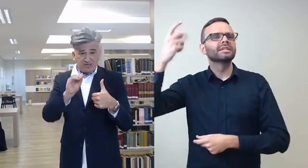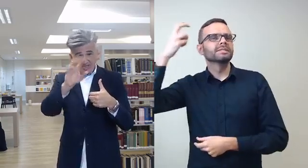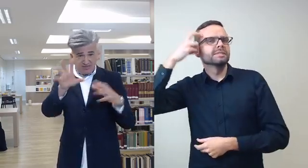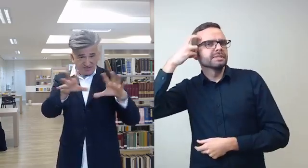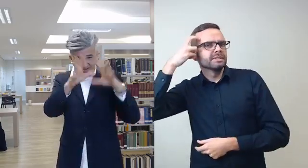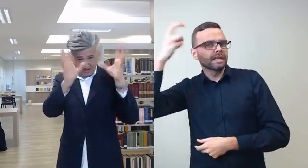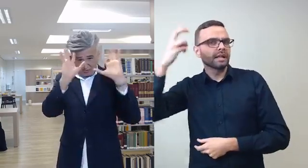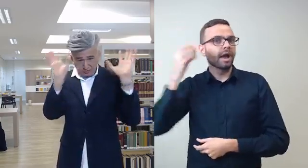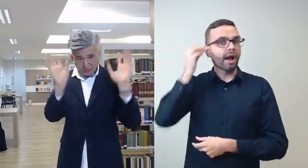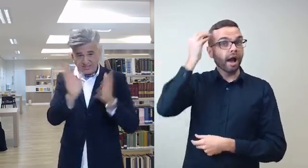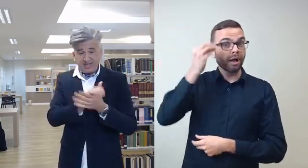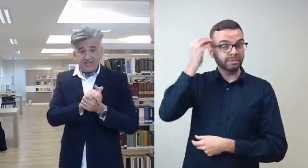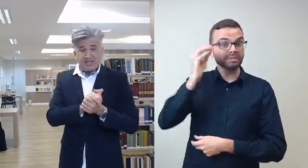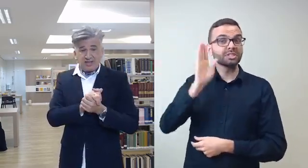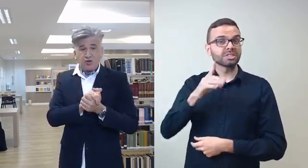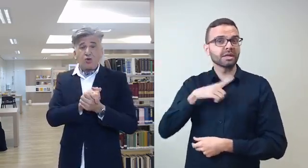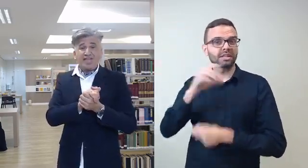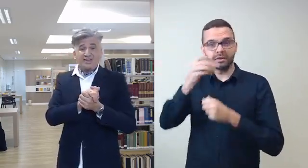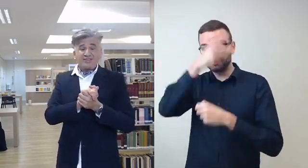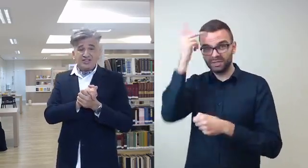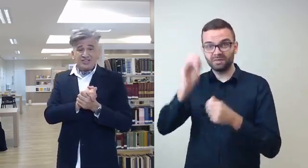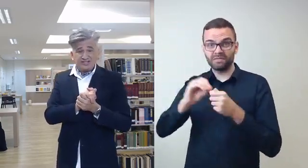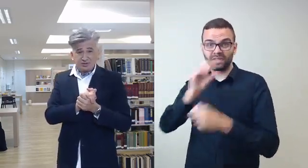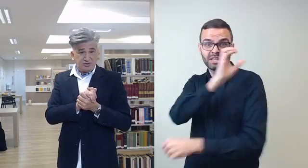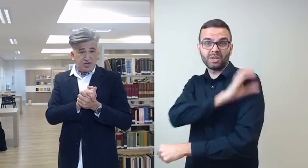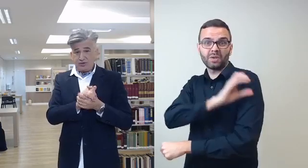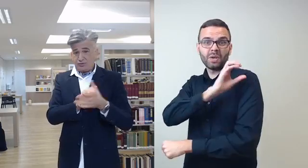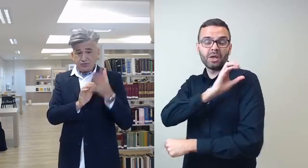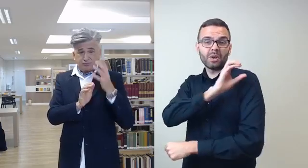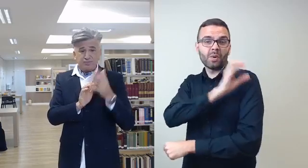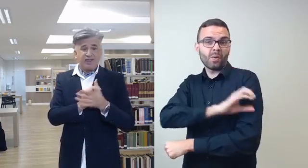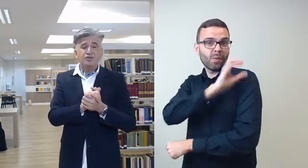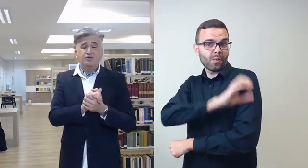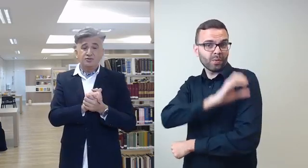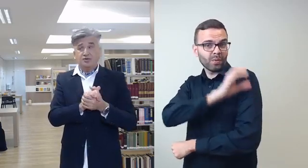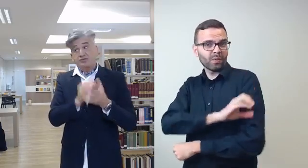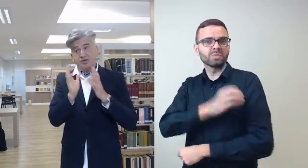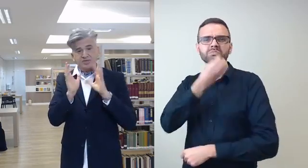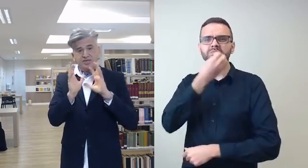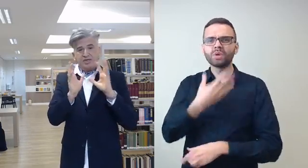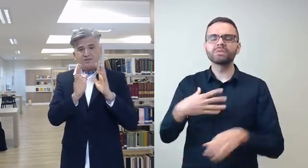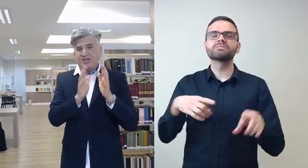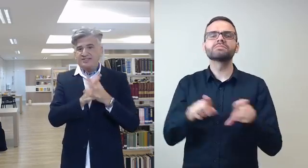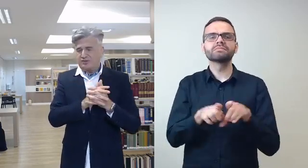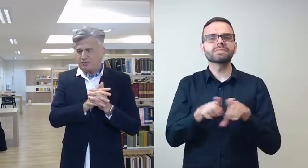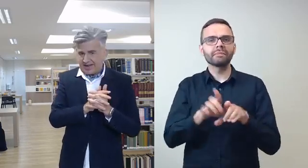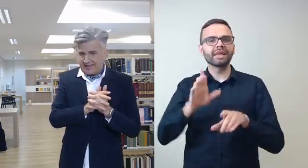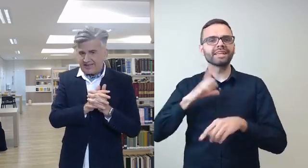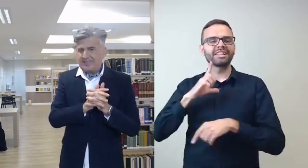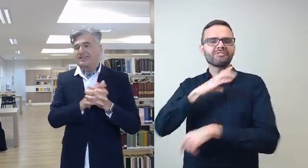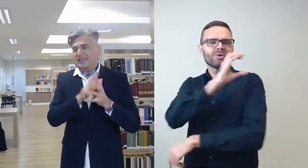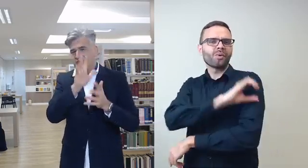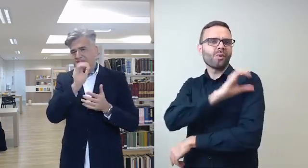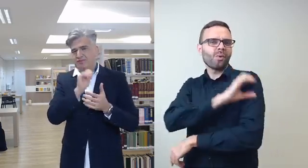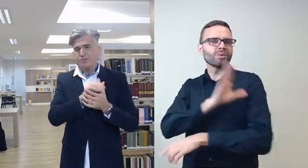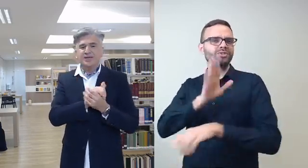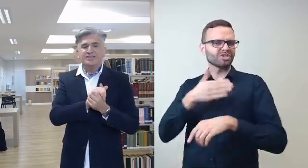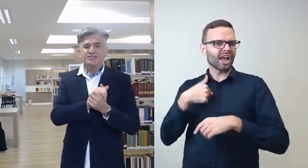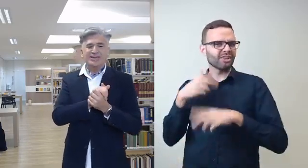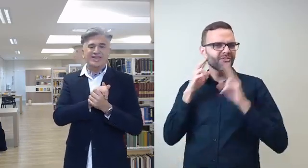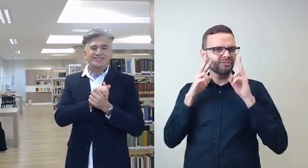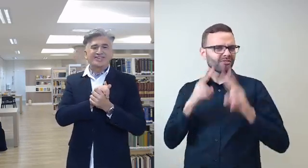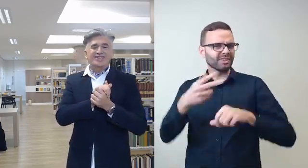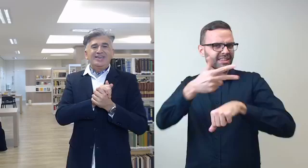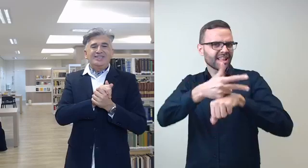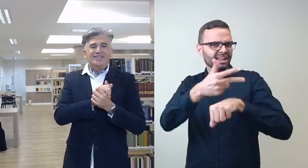emocional, até quem fez aquele curso aí da Conquer de inteligência emocional, um curso maravilhoso, não estão me financiando para nada aqui, tá? Estou fazendo propaganda